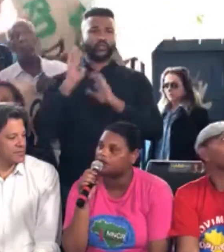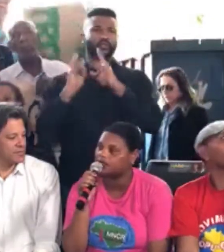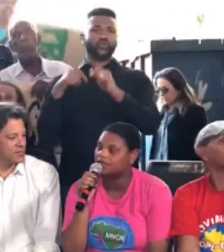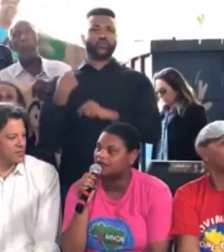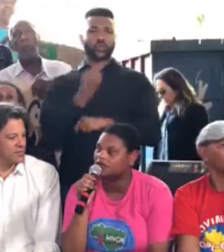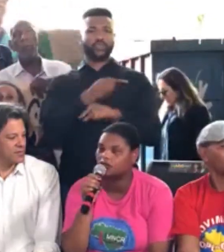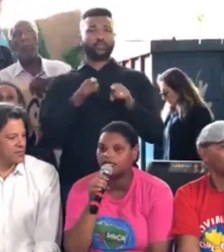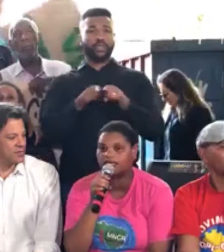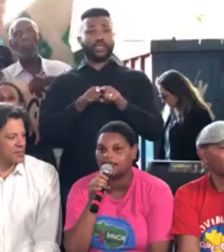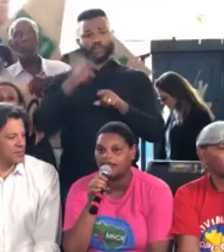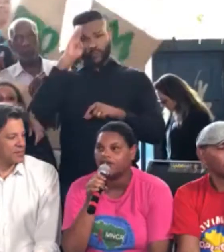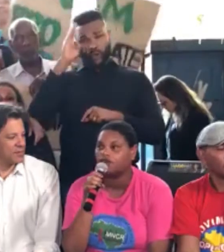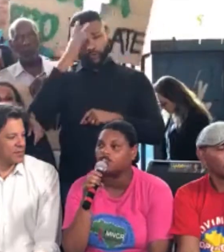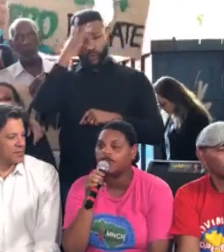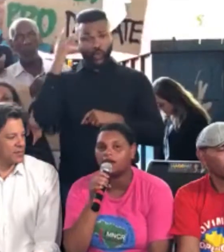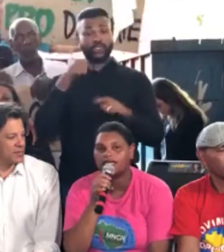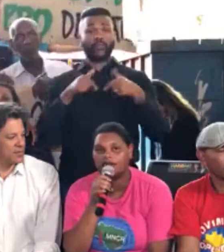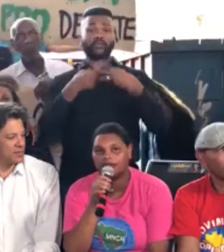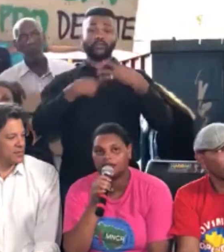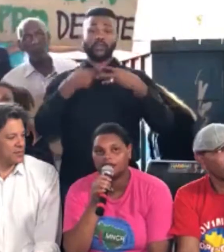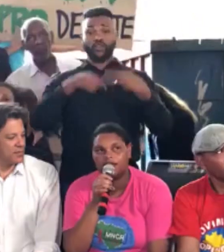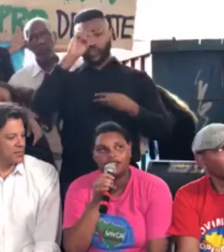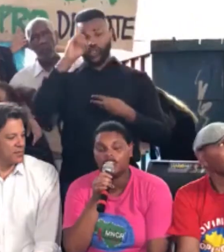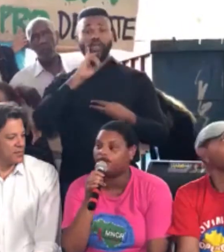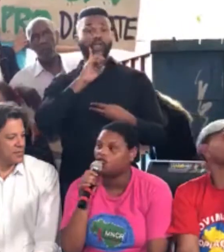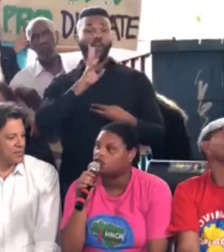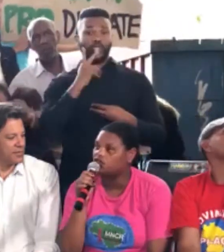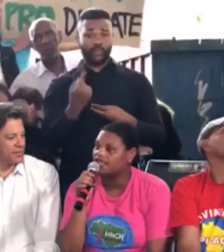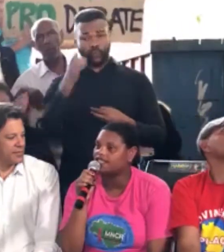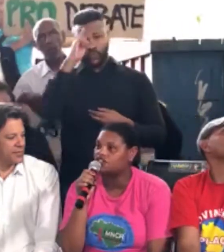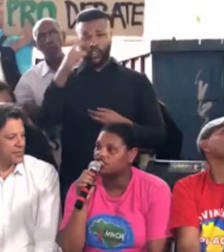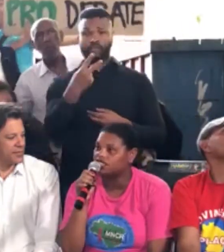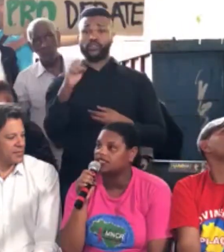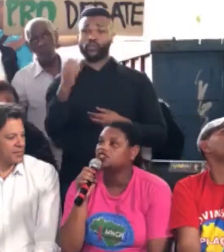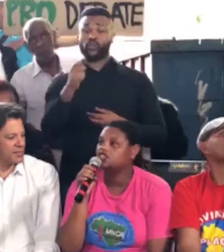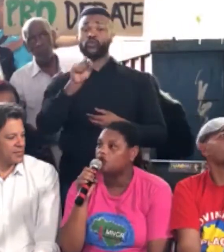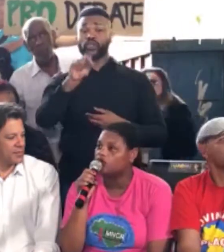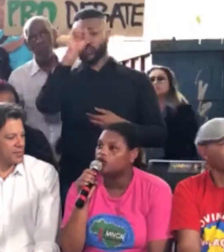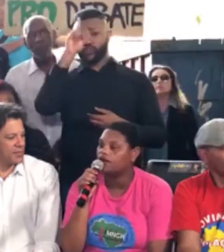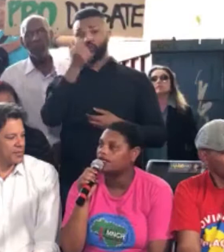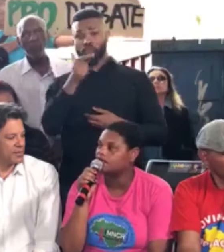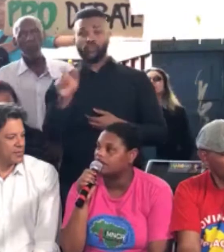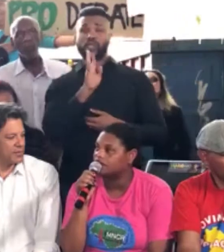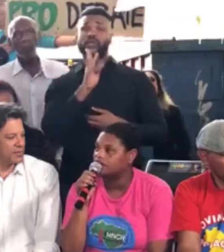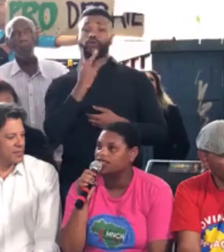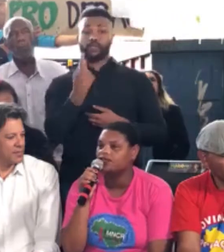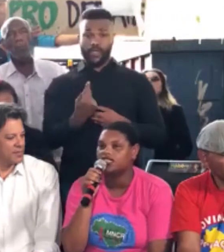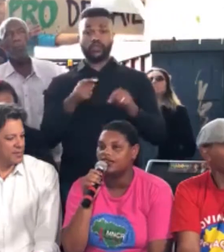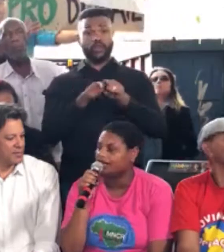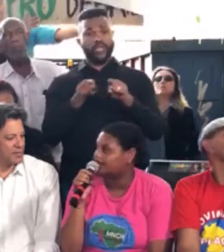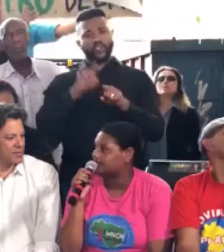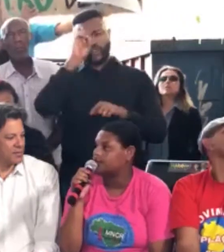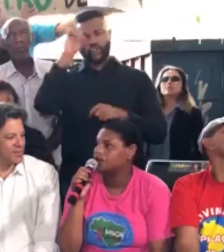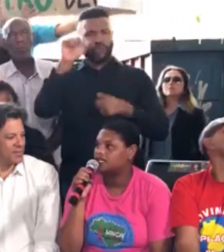nós, principalmente nós catadores. Por quê? Foi o dia do reconhecimento. E dia 28 vai ser o dia, de novo, do reconhecimento e o